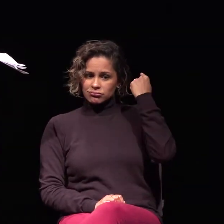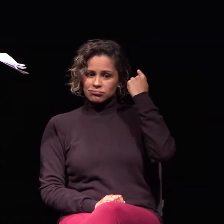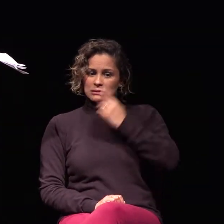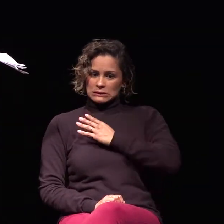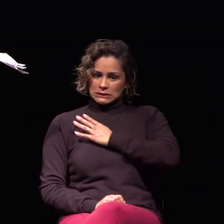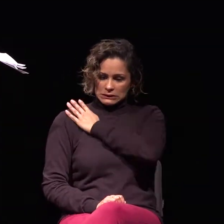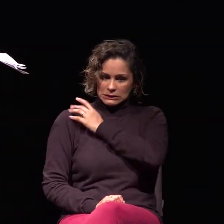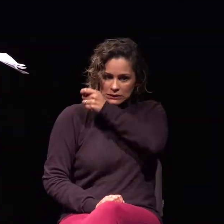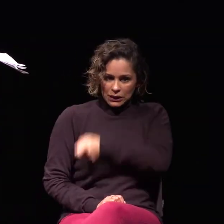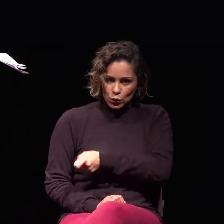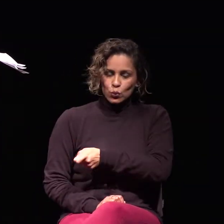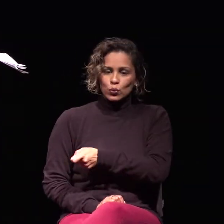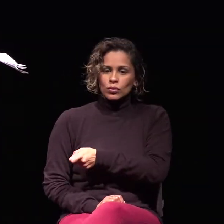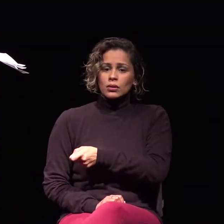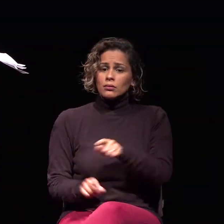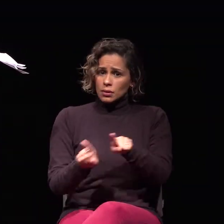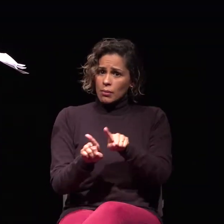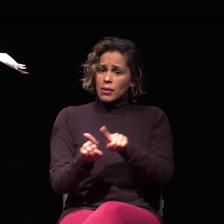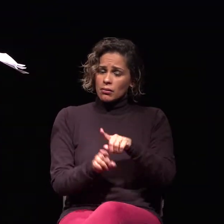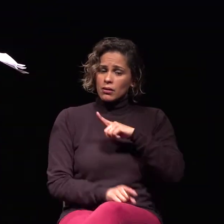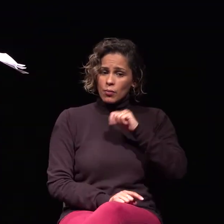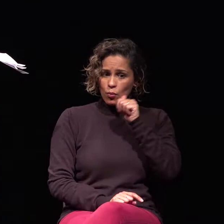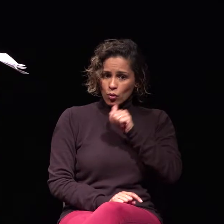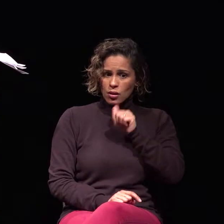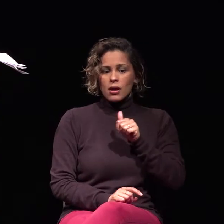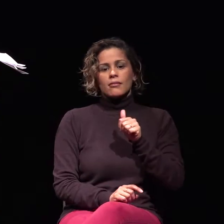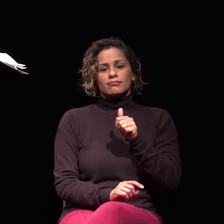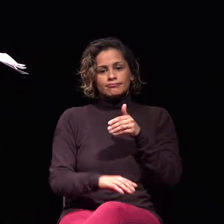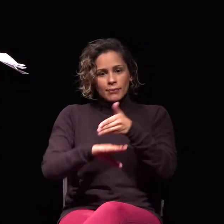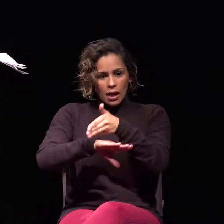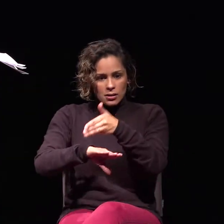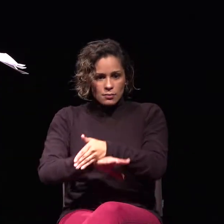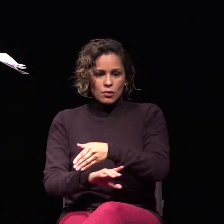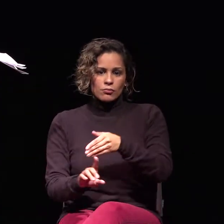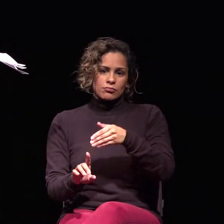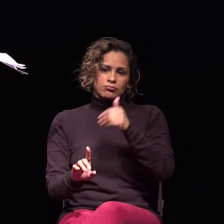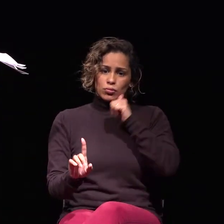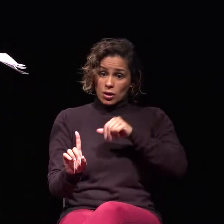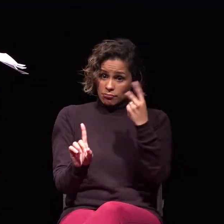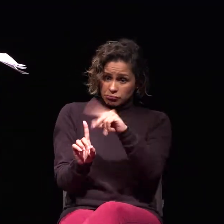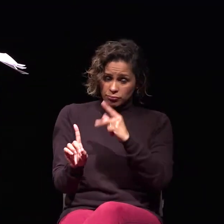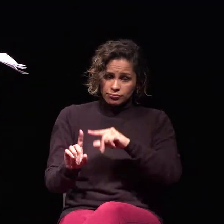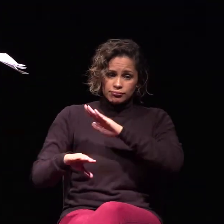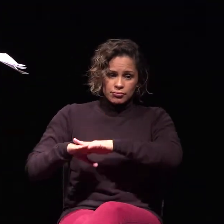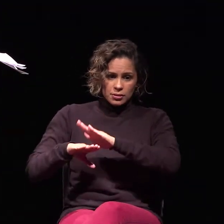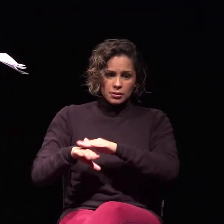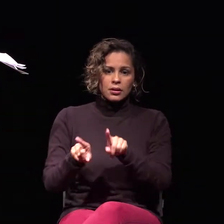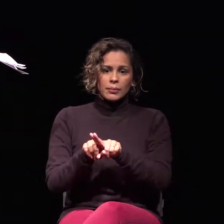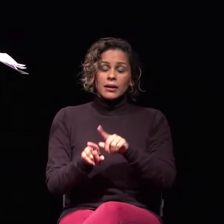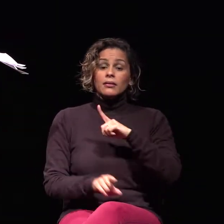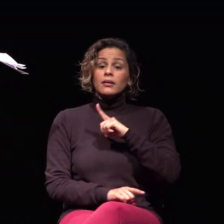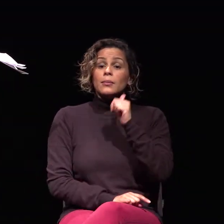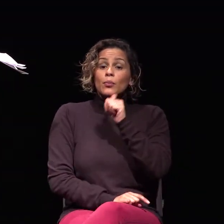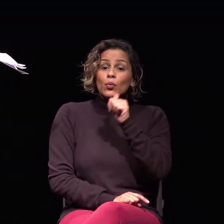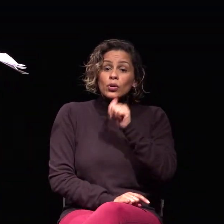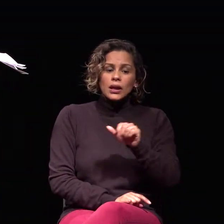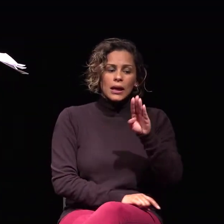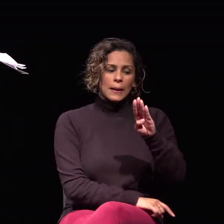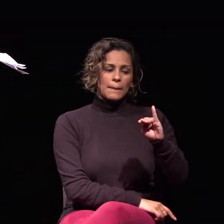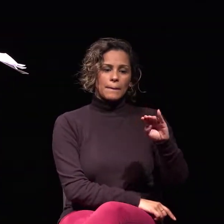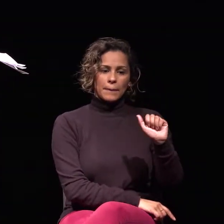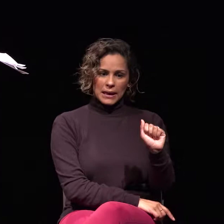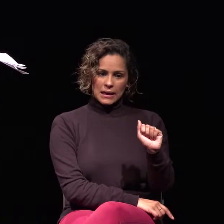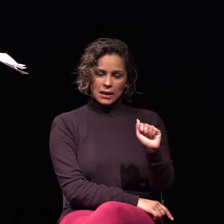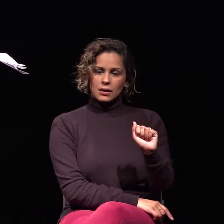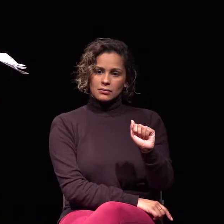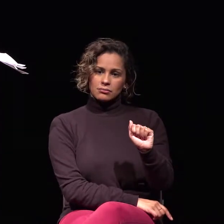as torturadoras. Aqui teve uma famosa, a Tenente Bia, que, inclusive, foi a que sequestrou meus filhos, de 5 e 4 anos de